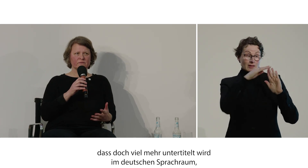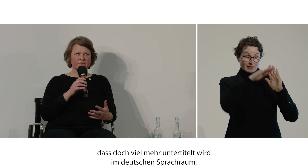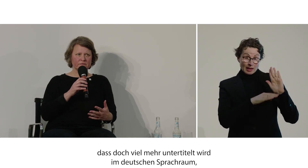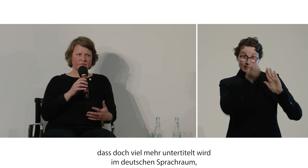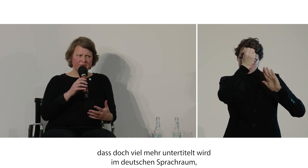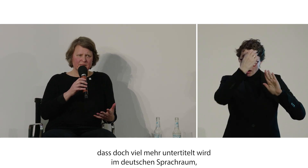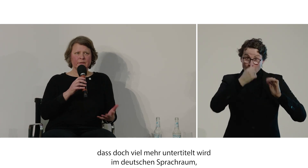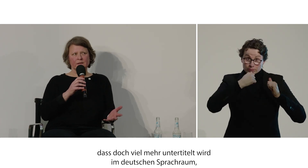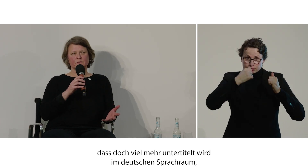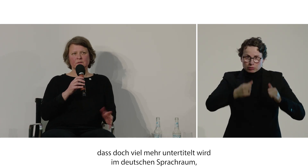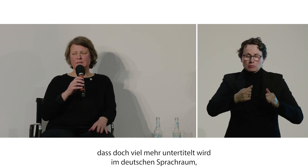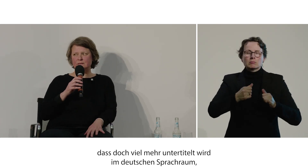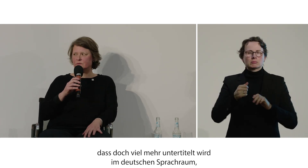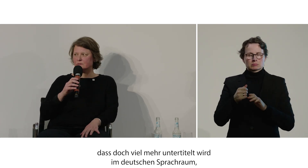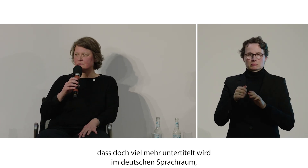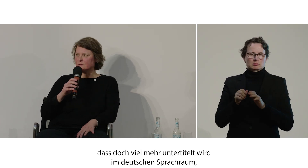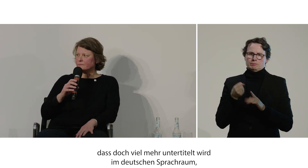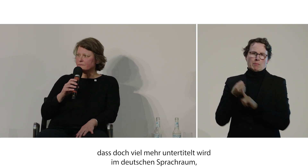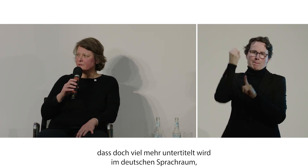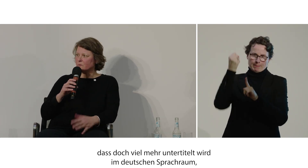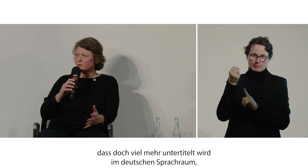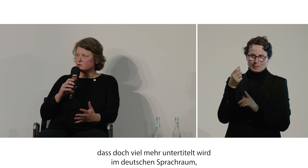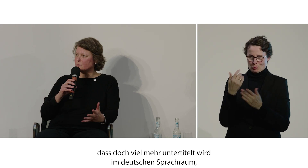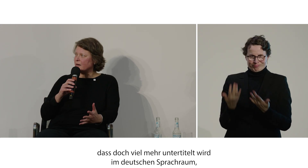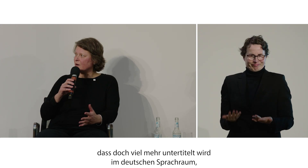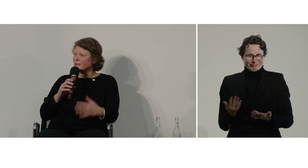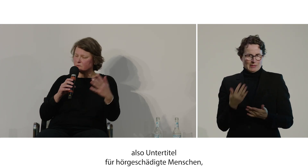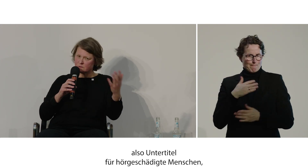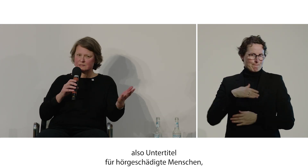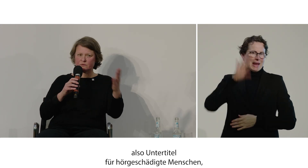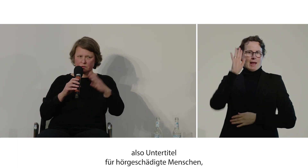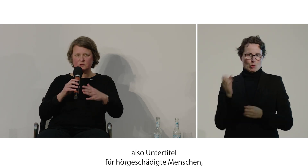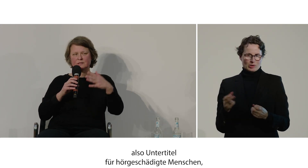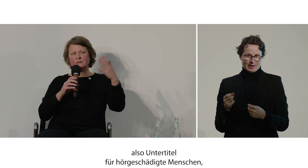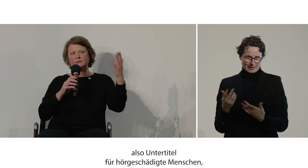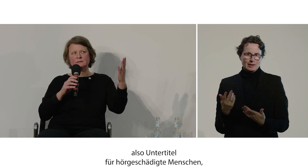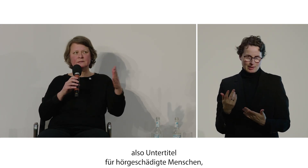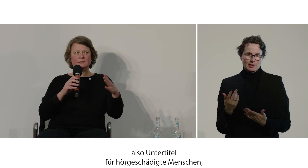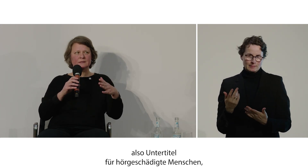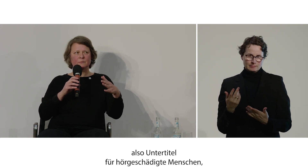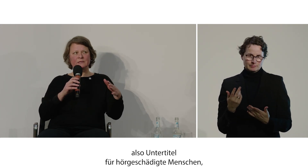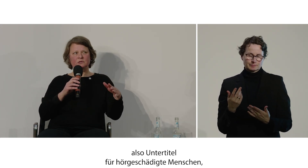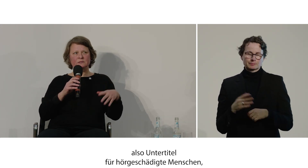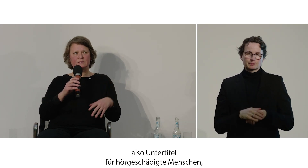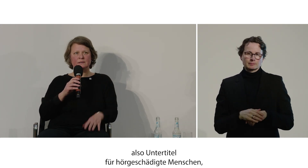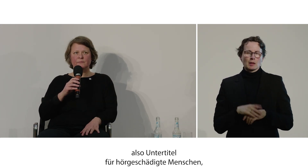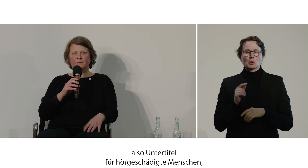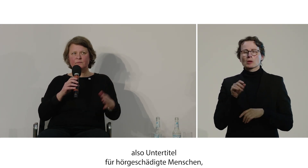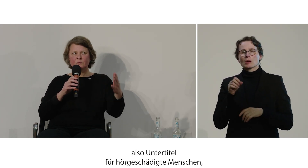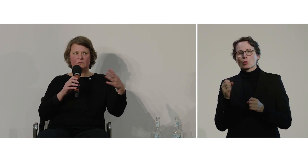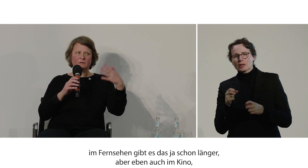doch viel mehr untertitelt wird im deutschen Sprachraum. Also untertitelt für hörgeschädigte Menschen,